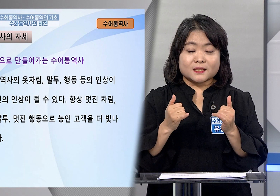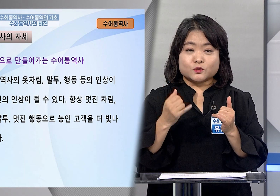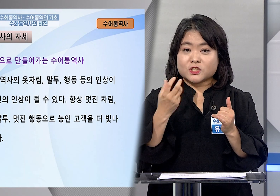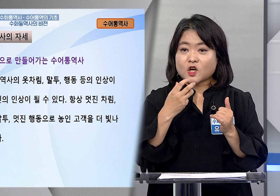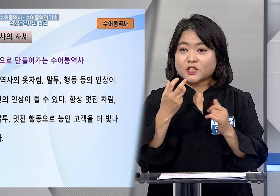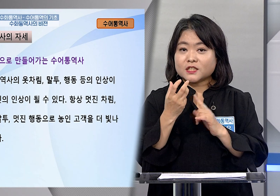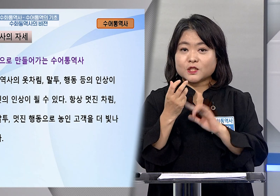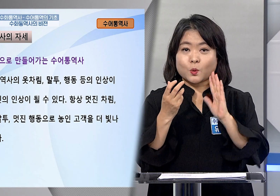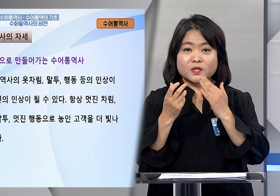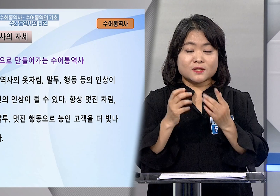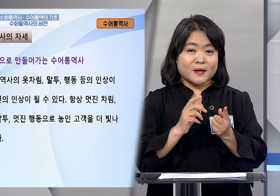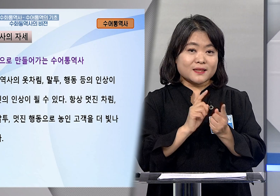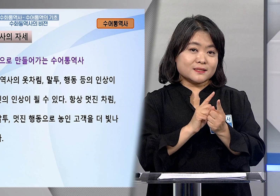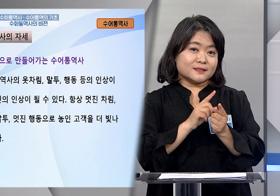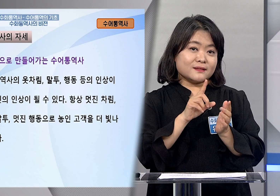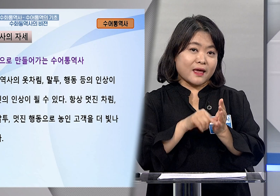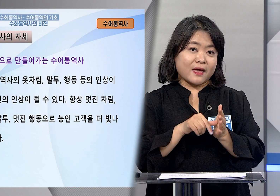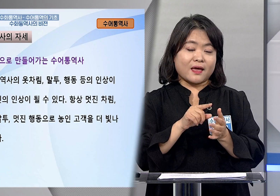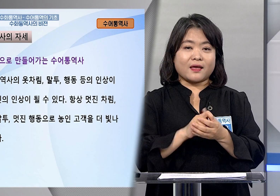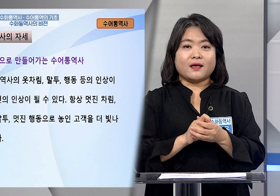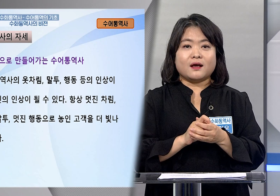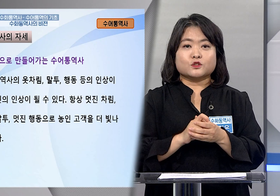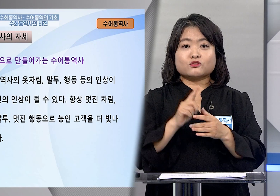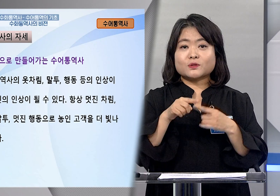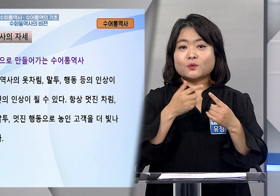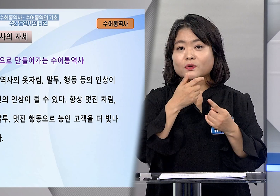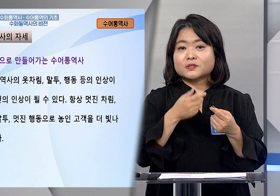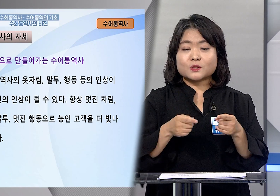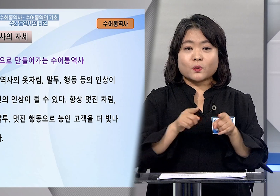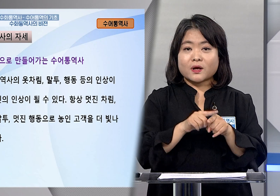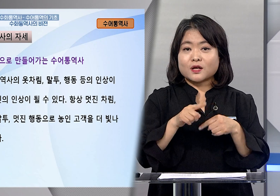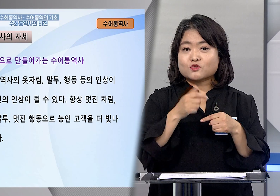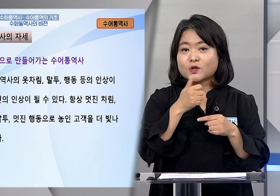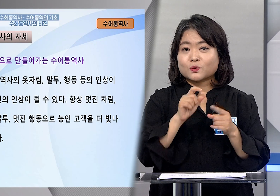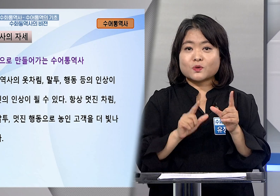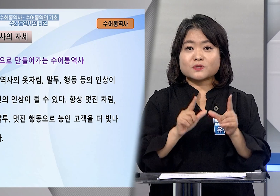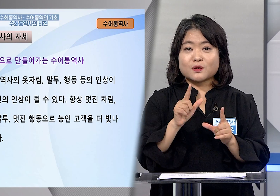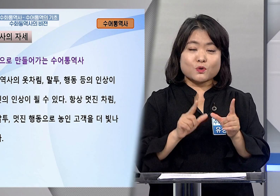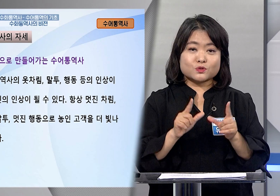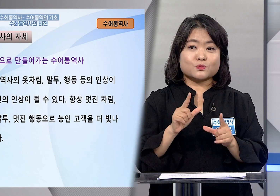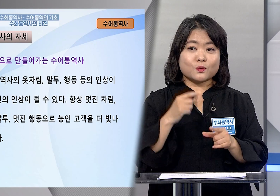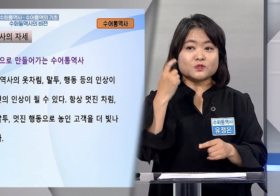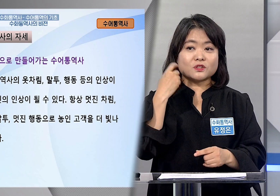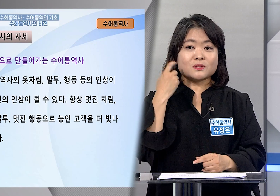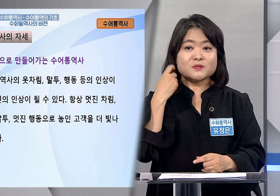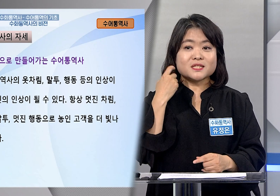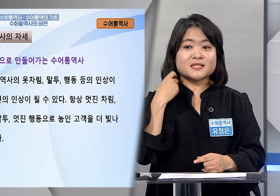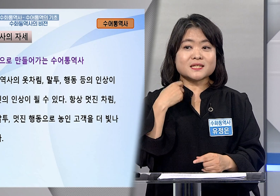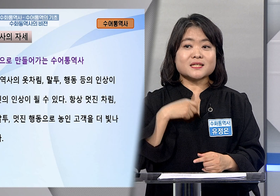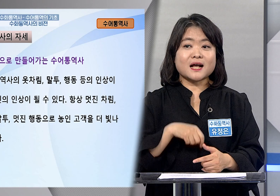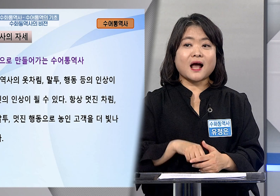우리 청인이 농인을 만났을 때 수화통역사, 동행한 수화통역사의 모습을 보고 첫 이미지가